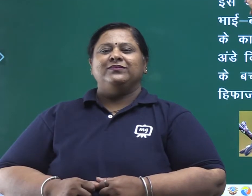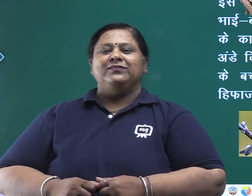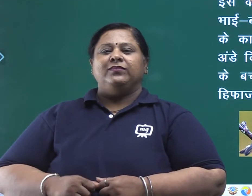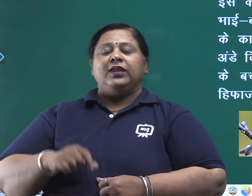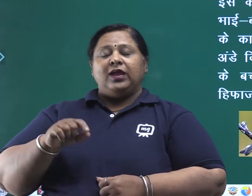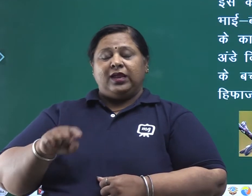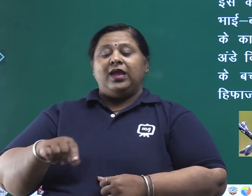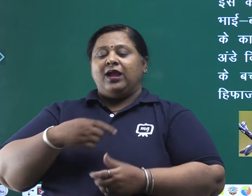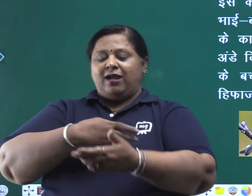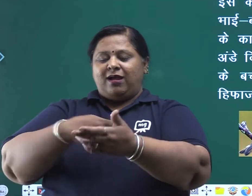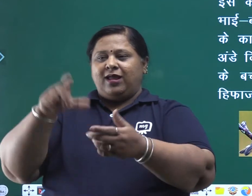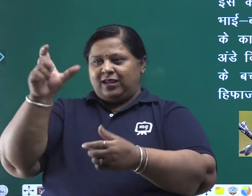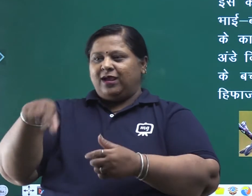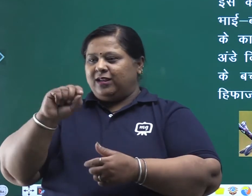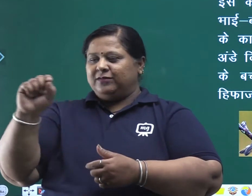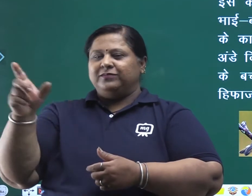के कहानीकार